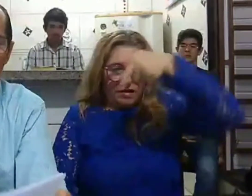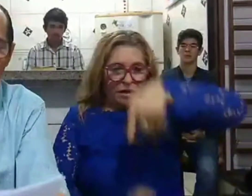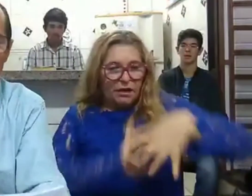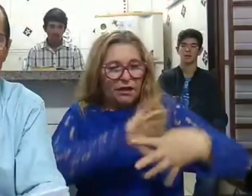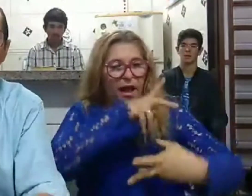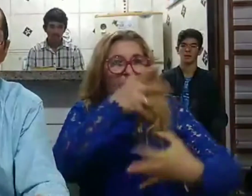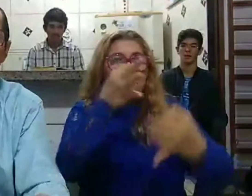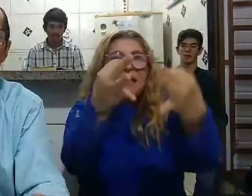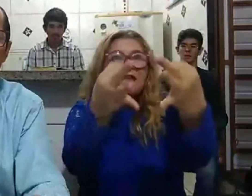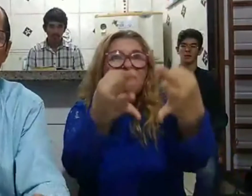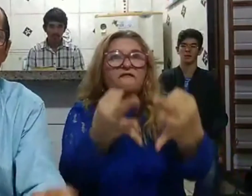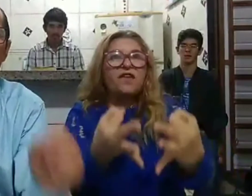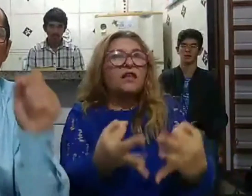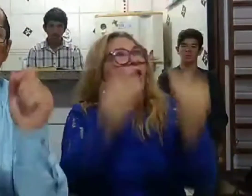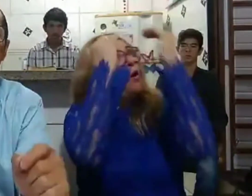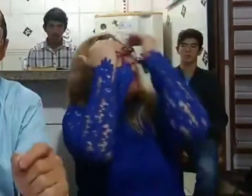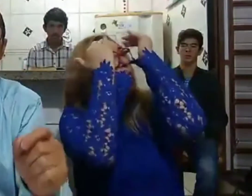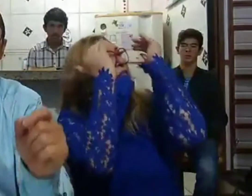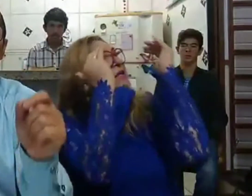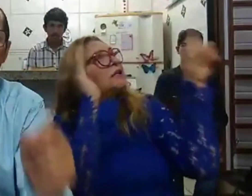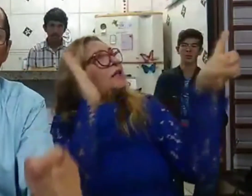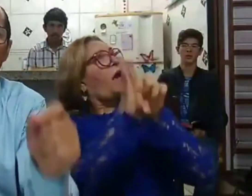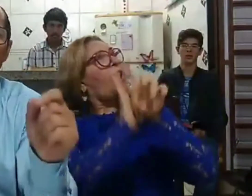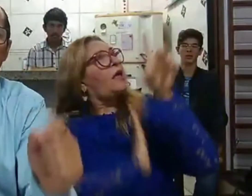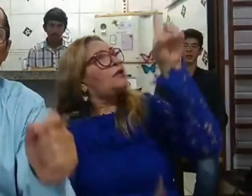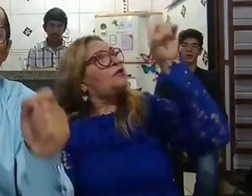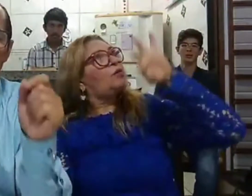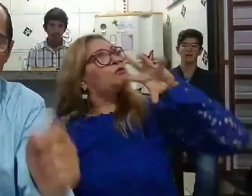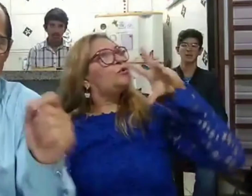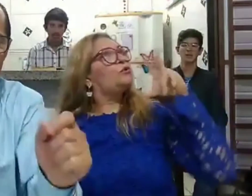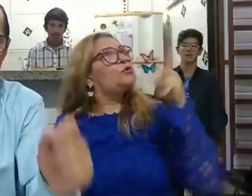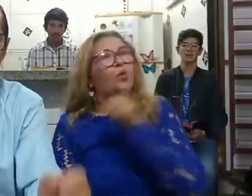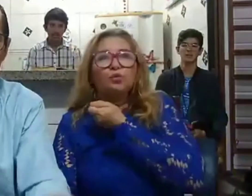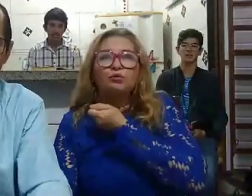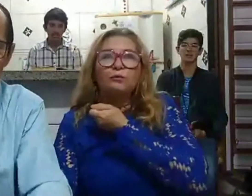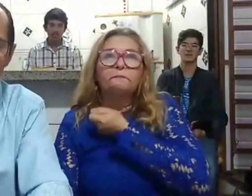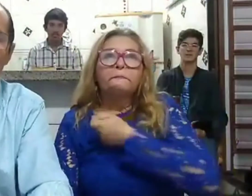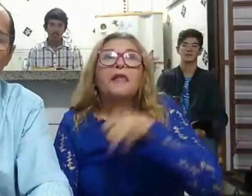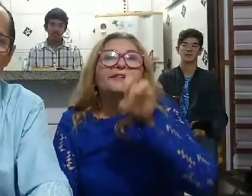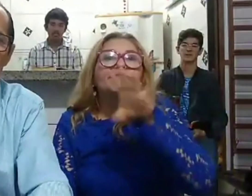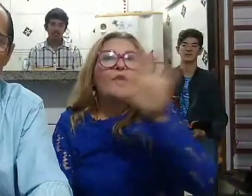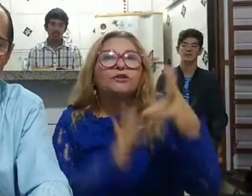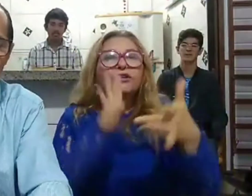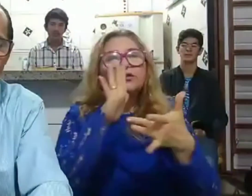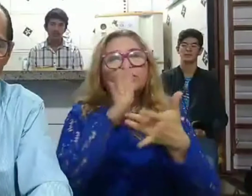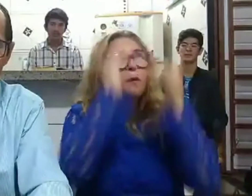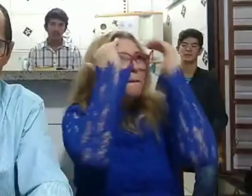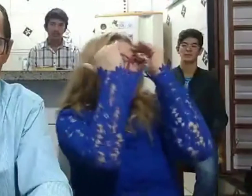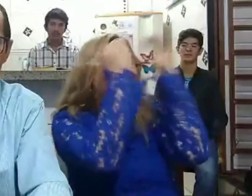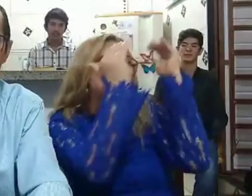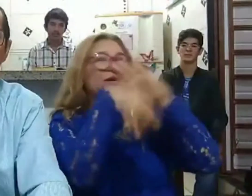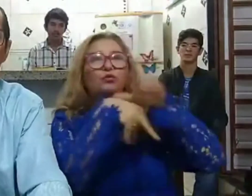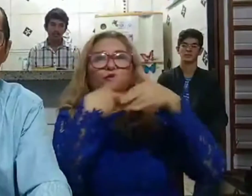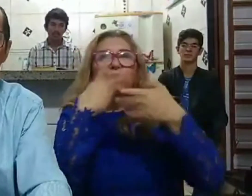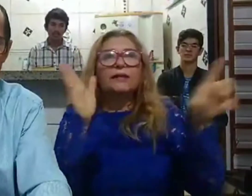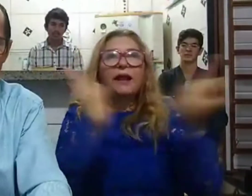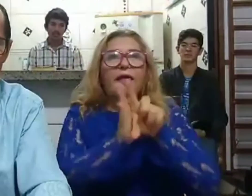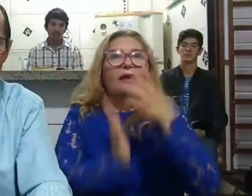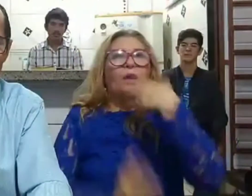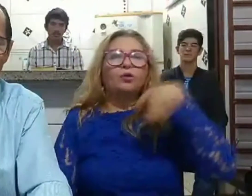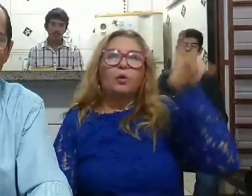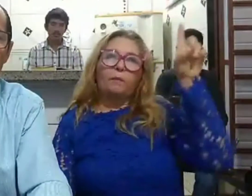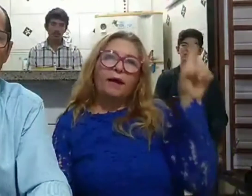de acordo com a lei de Deus. Ele cumpriu toda a lei, somente ele cumpriu toda a lei. Ele conheceu a